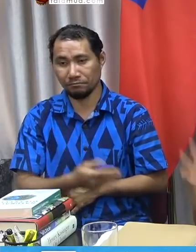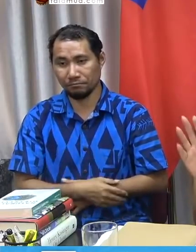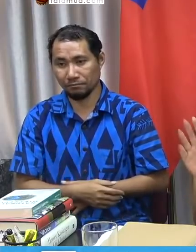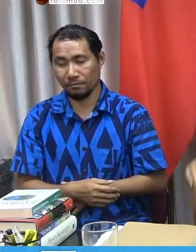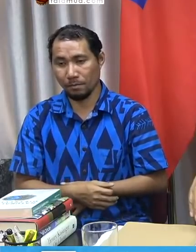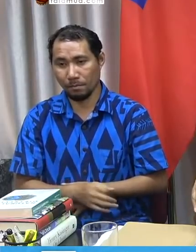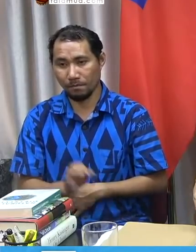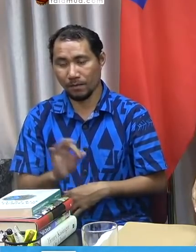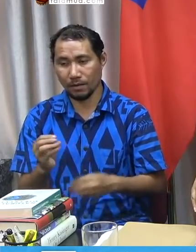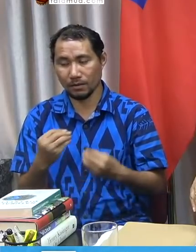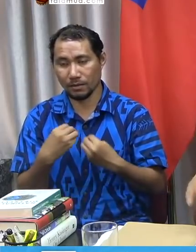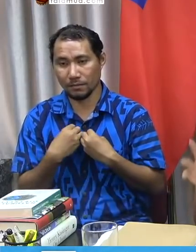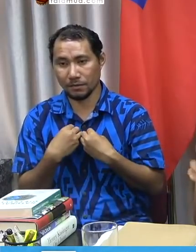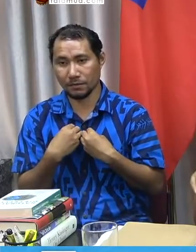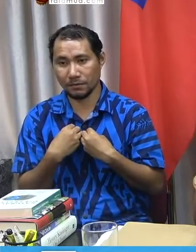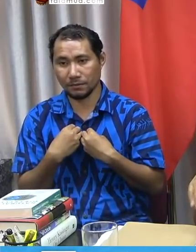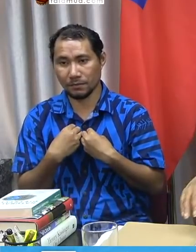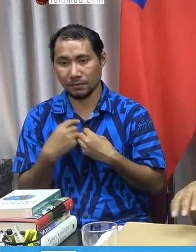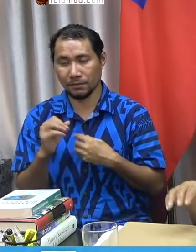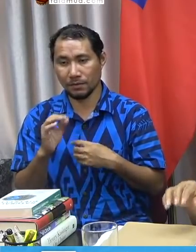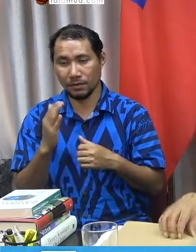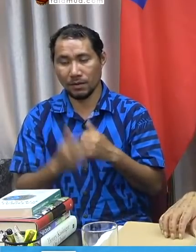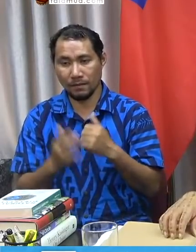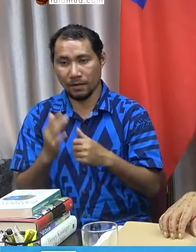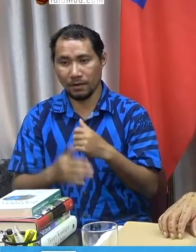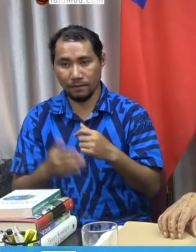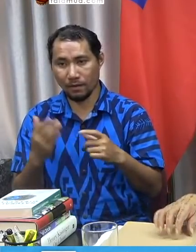Ele o atu se tūlanga voile o life seeding I ai